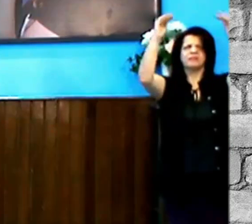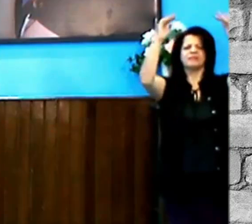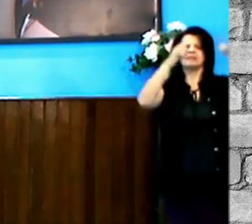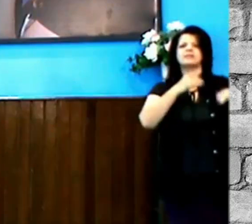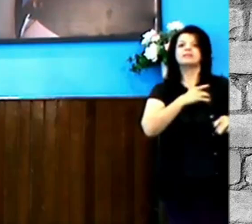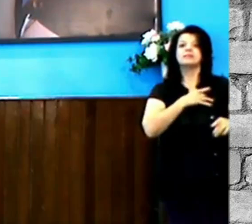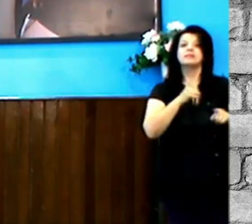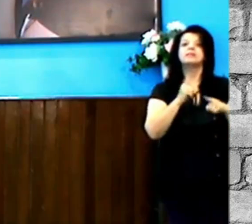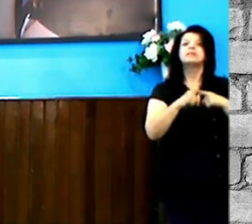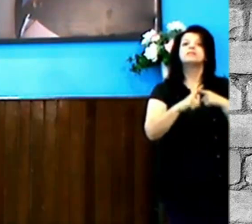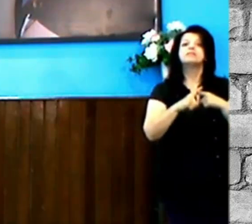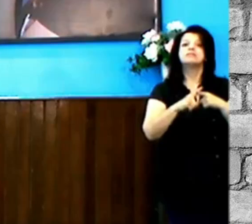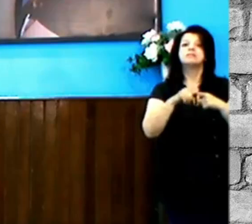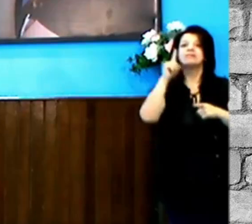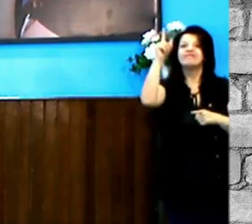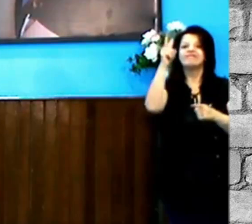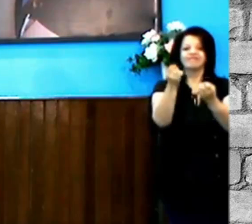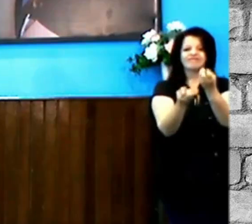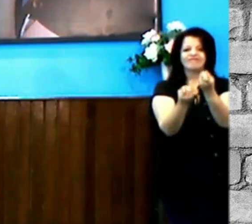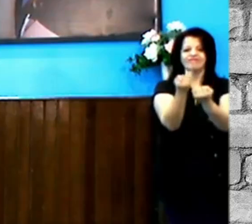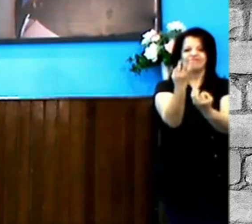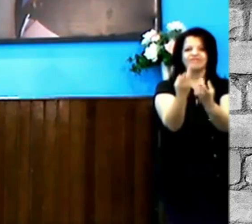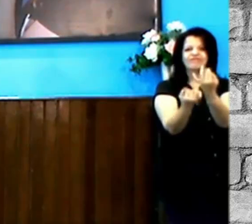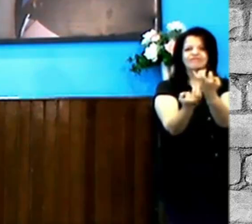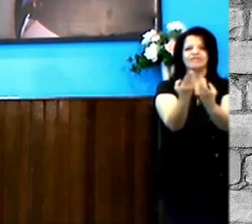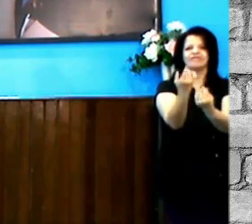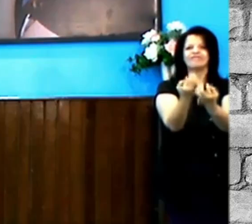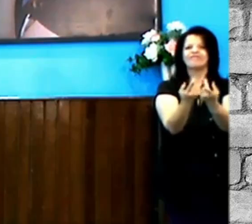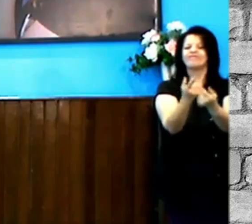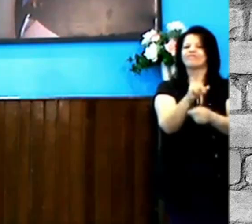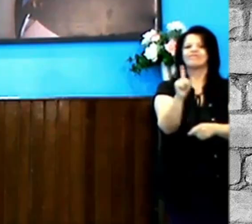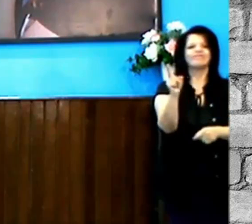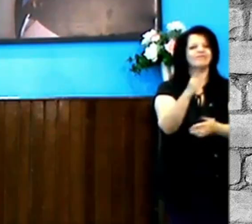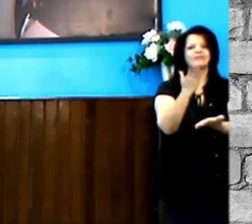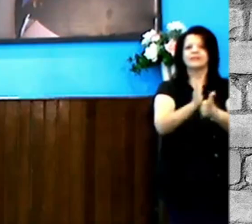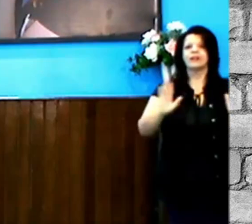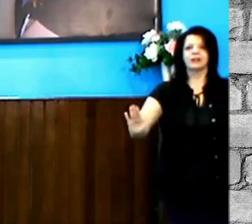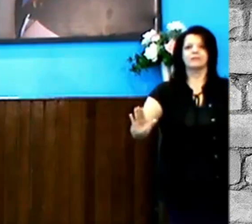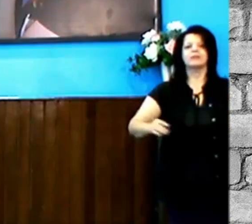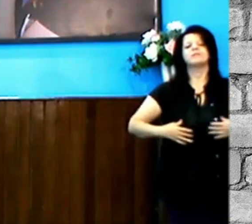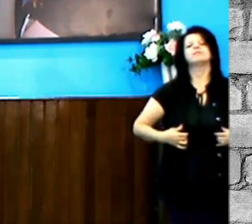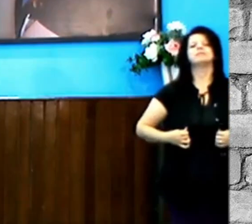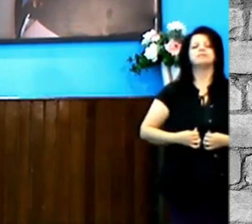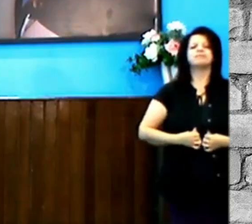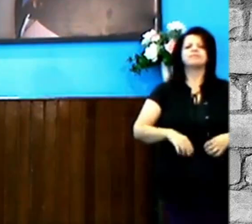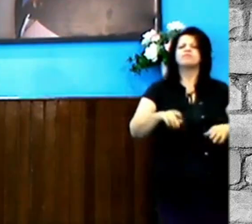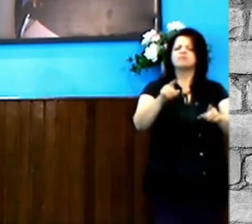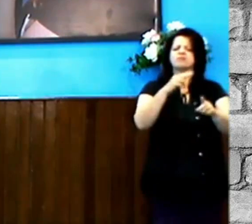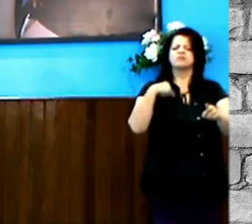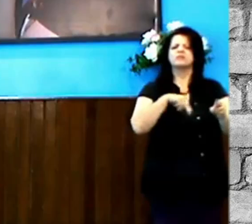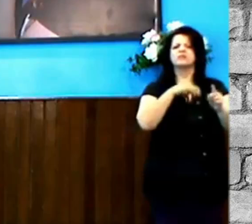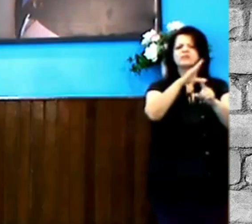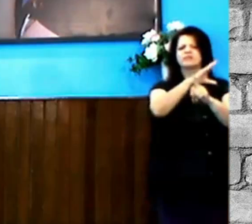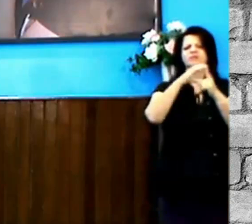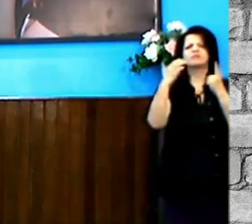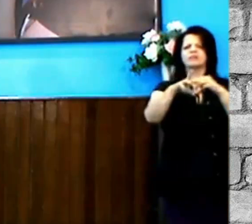porque o nosso Deus é fogo consumidor. Apesar de nós estarmos prestando um culto hoje de maneira distinta, a palavra de